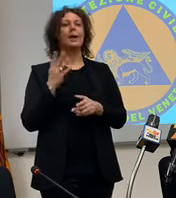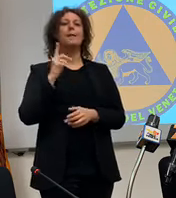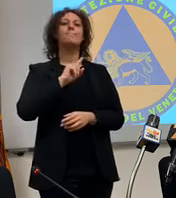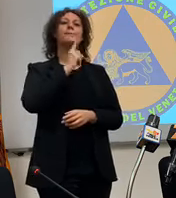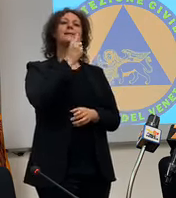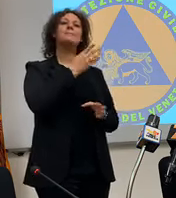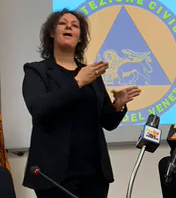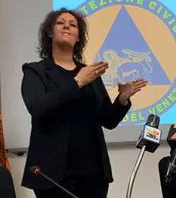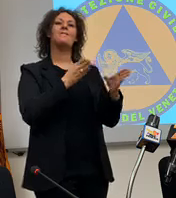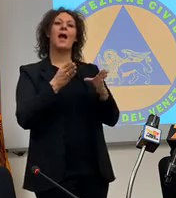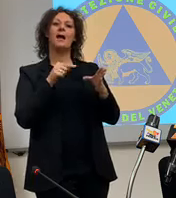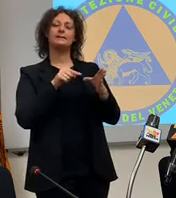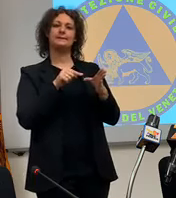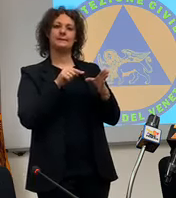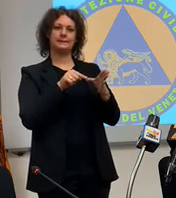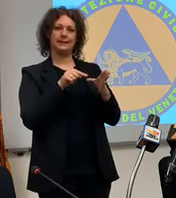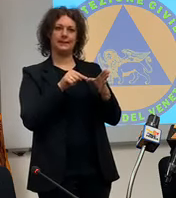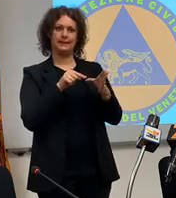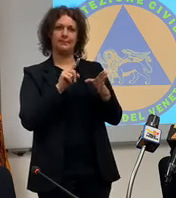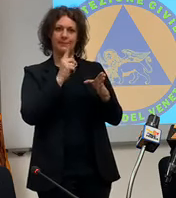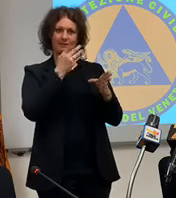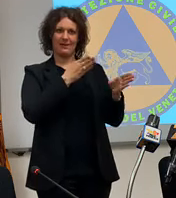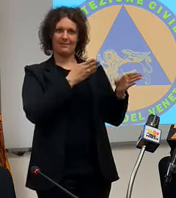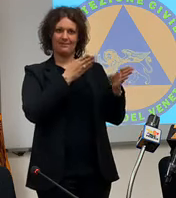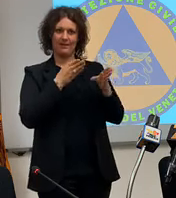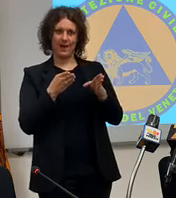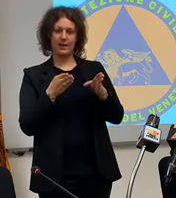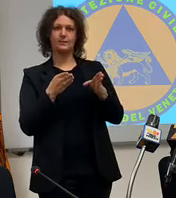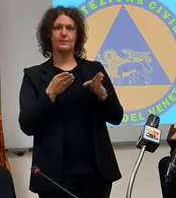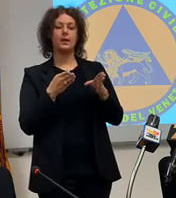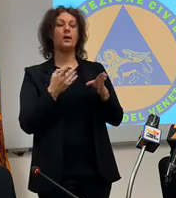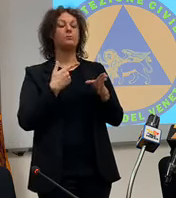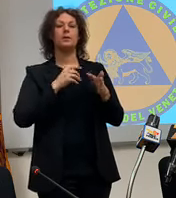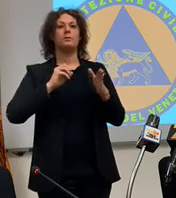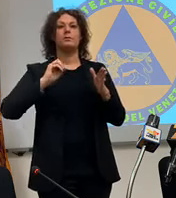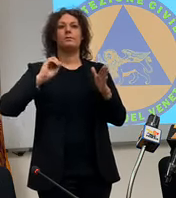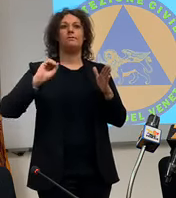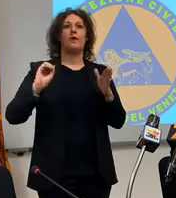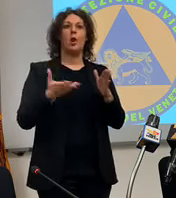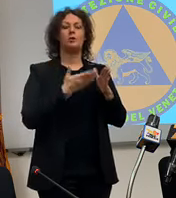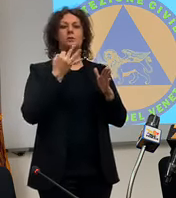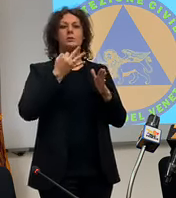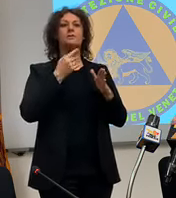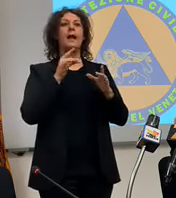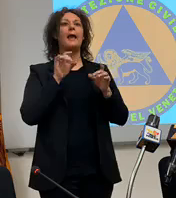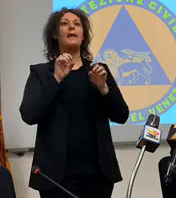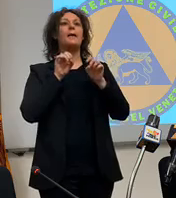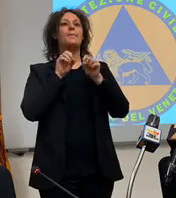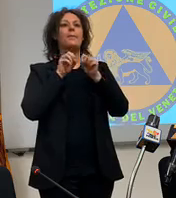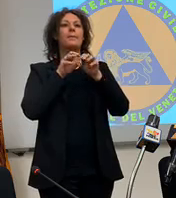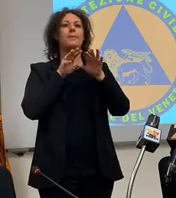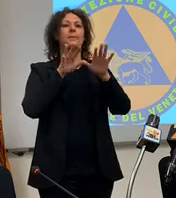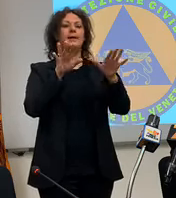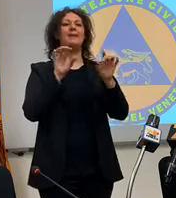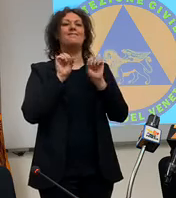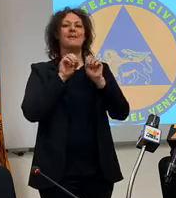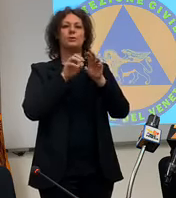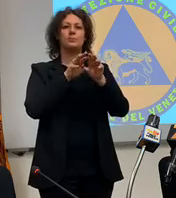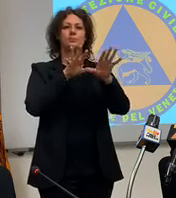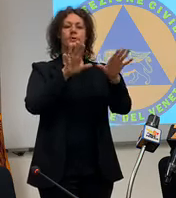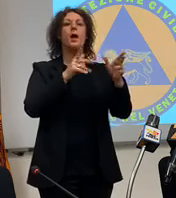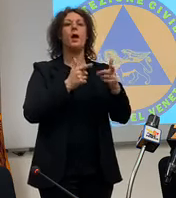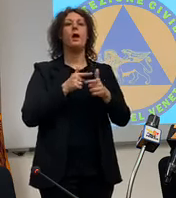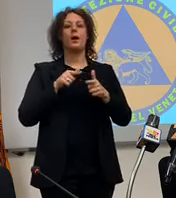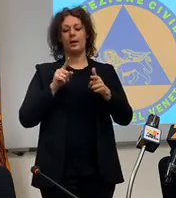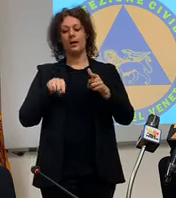fase c'era una correlazione un andamento molto più rapido cioè man mano che aumentava l'infezione aumentavano anche ricoveri